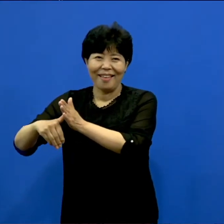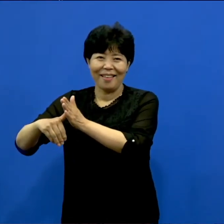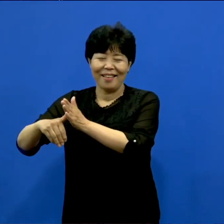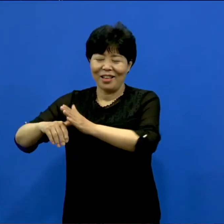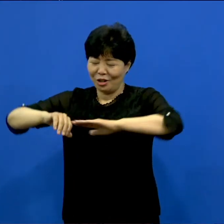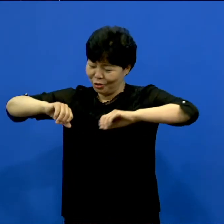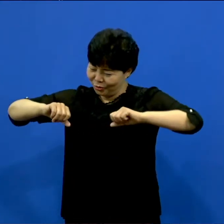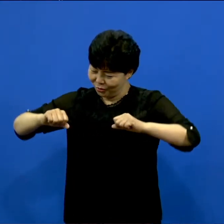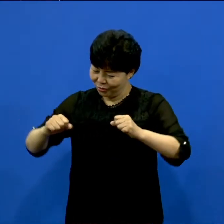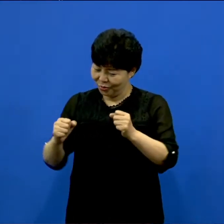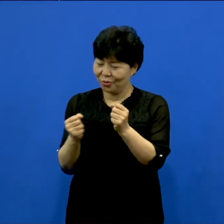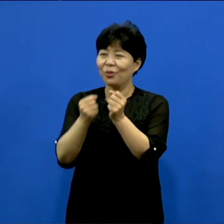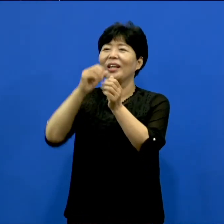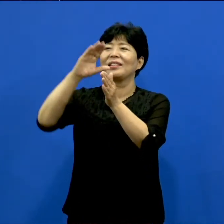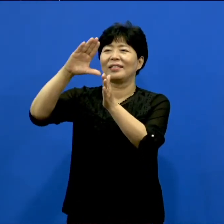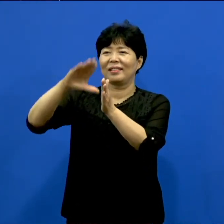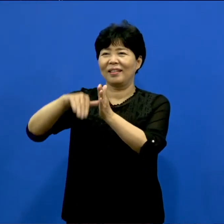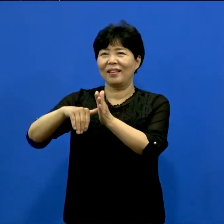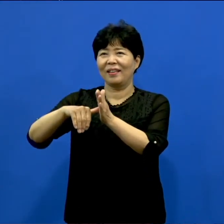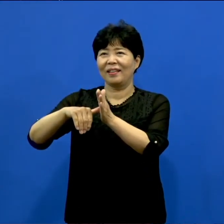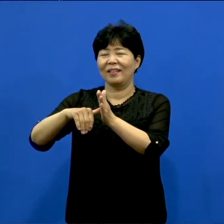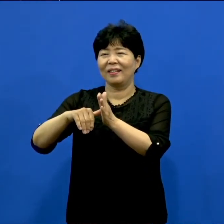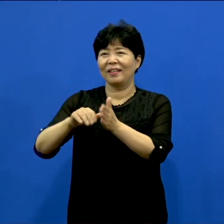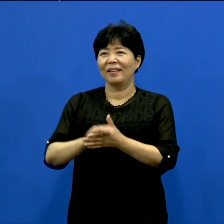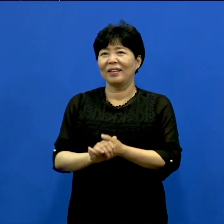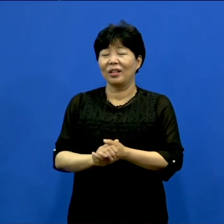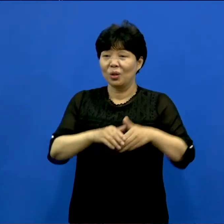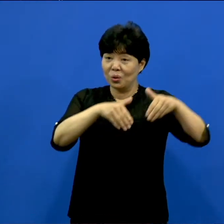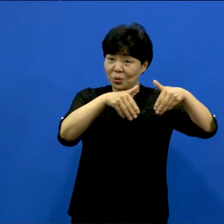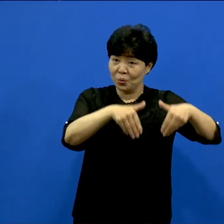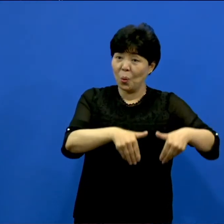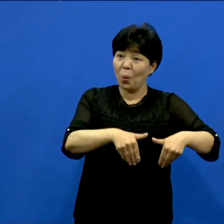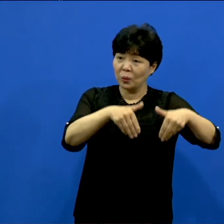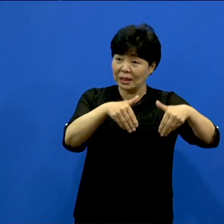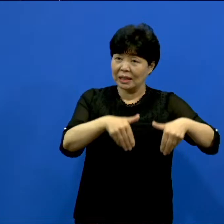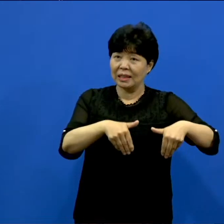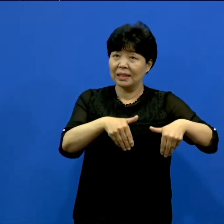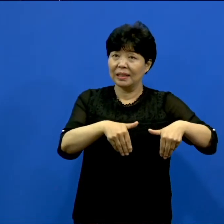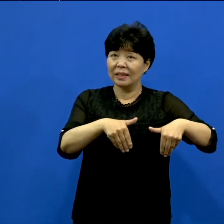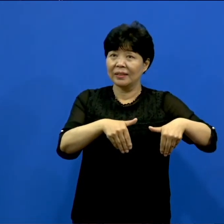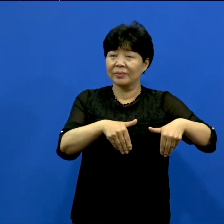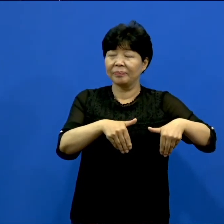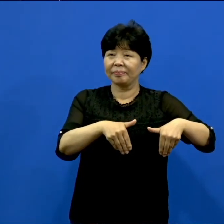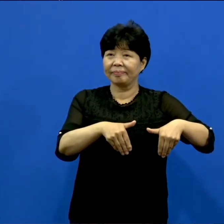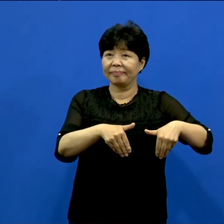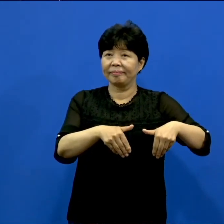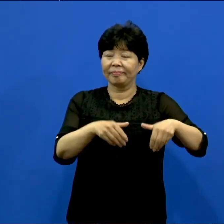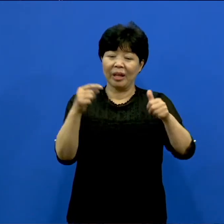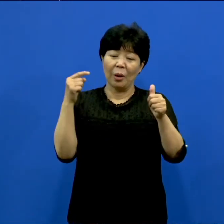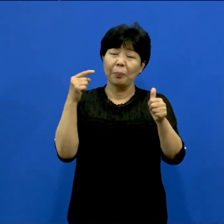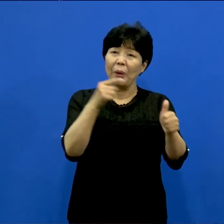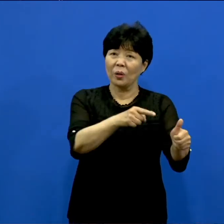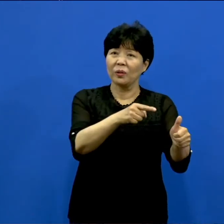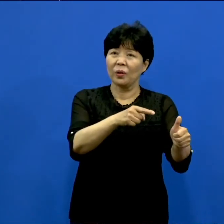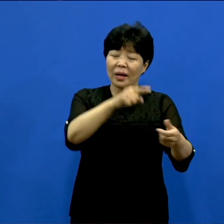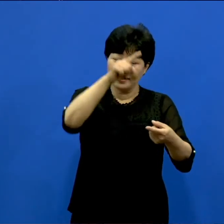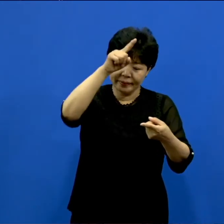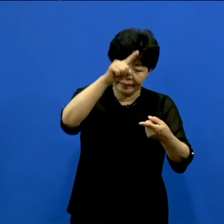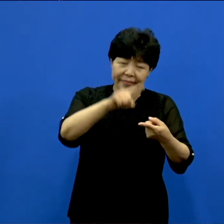순종했어요. 자, 이런 보십시오. 하인들이 이게 지시했어요. 그리고 그 지시한